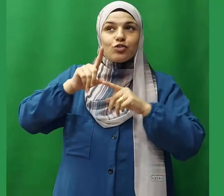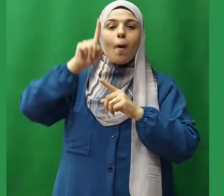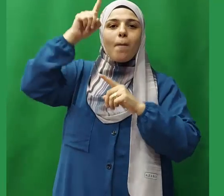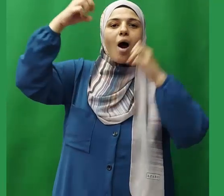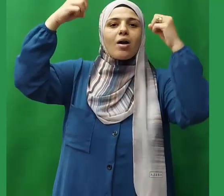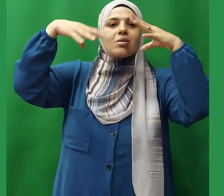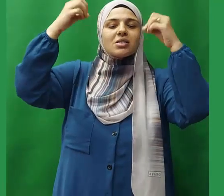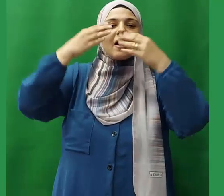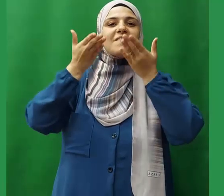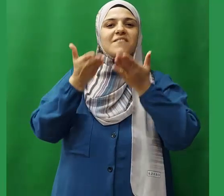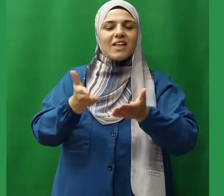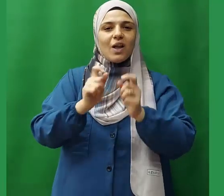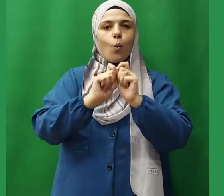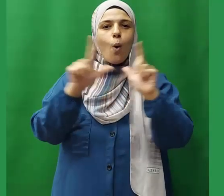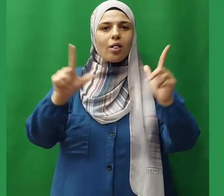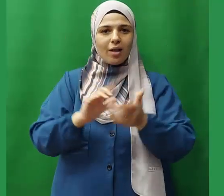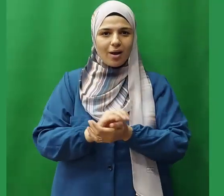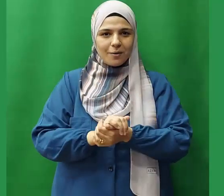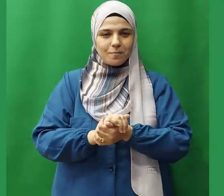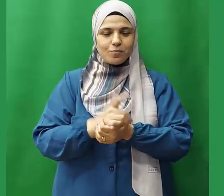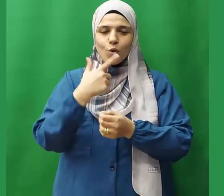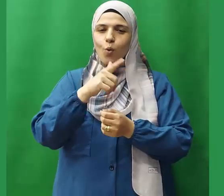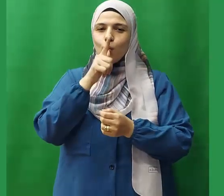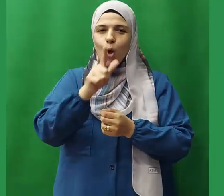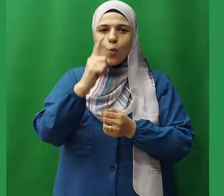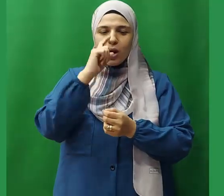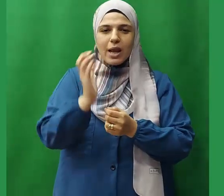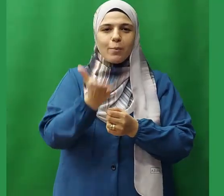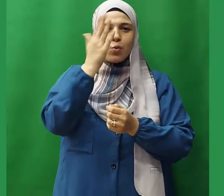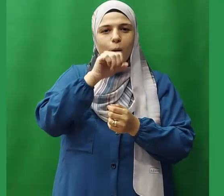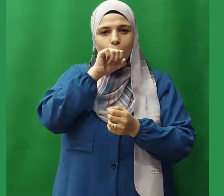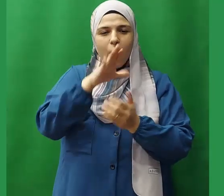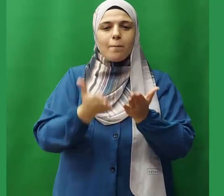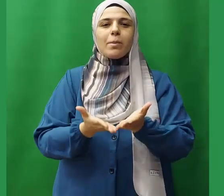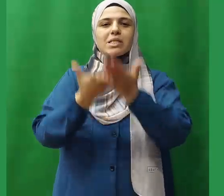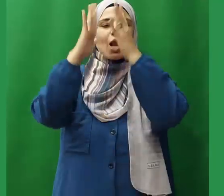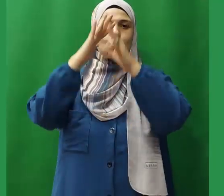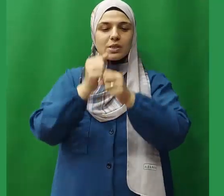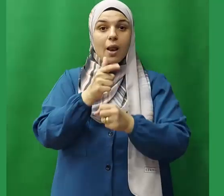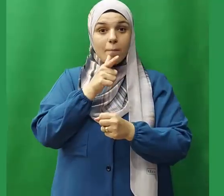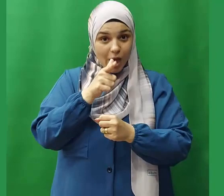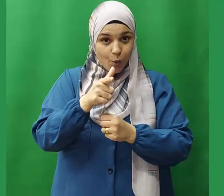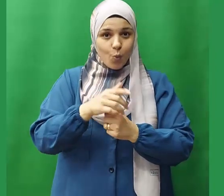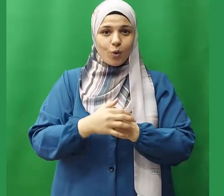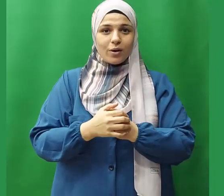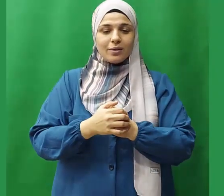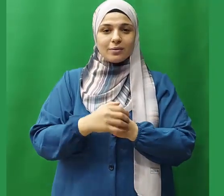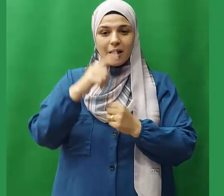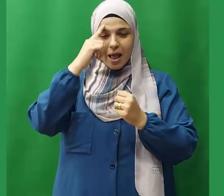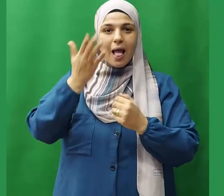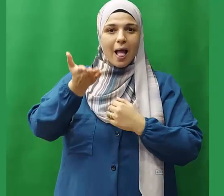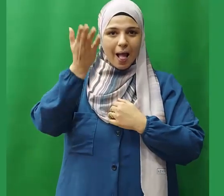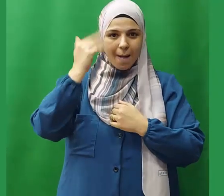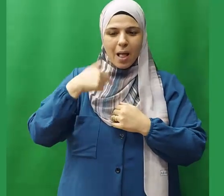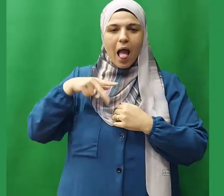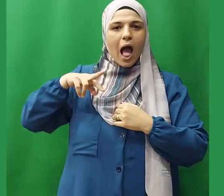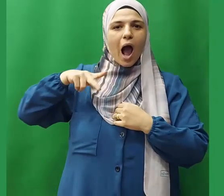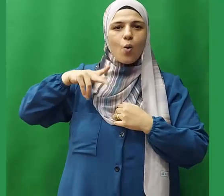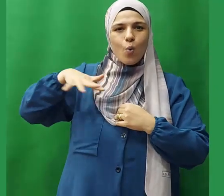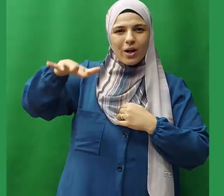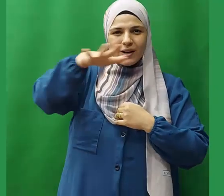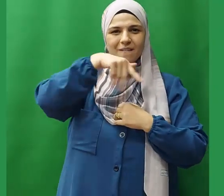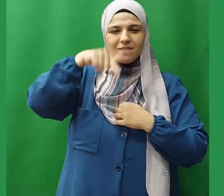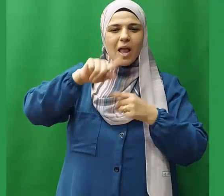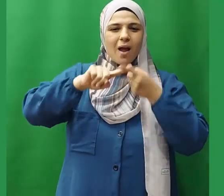عند ربهم يرزقون ويقول نبينا صلى الله عليه وسلم لما اصيب